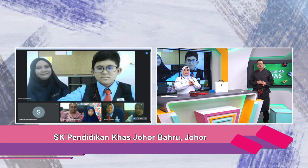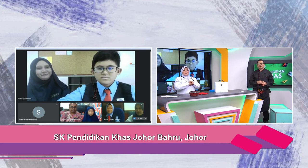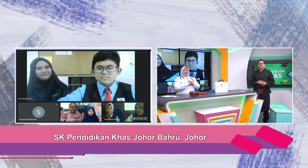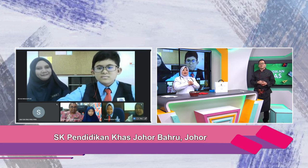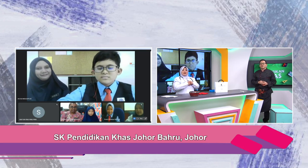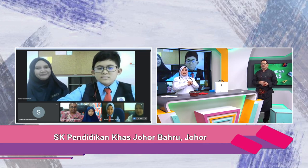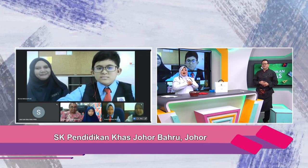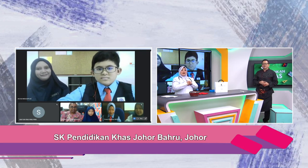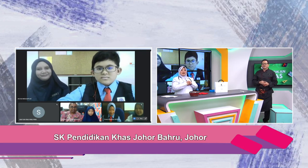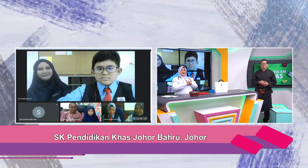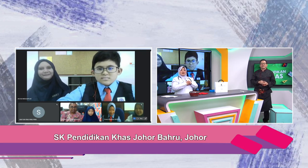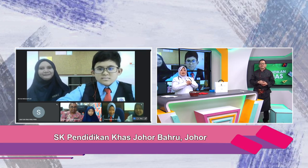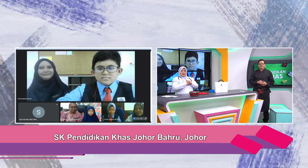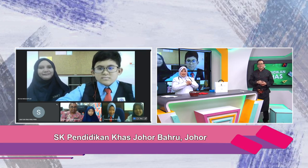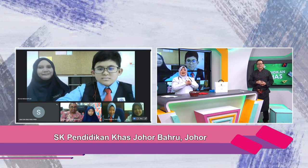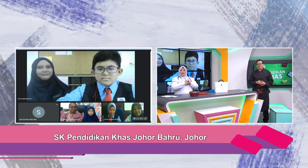Johor Baru.